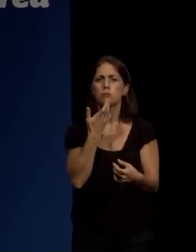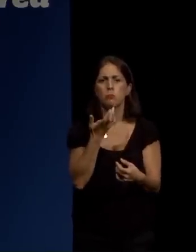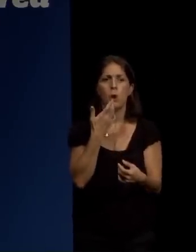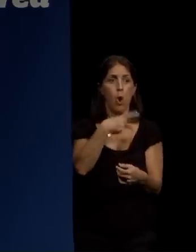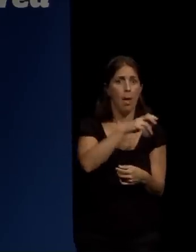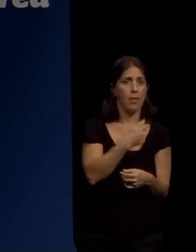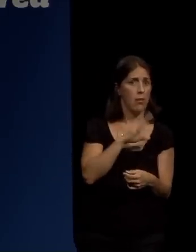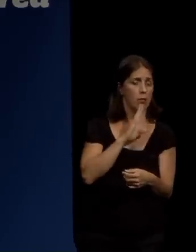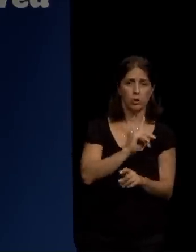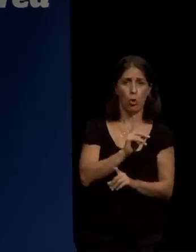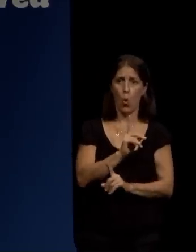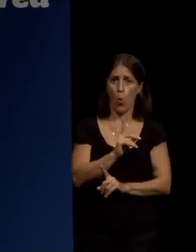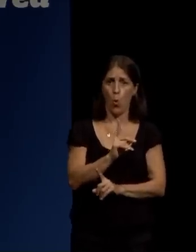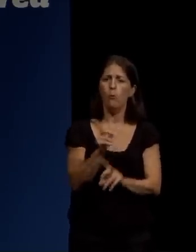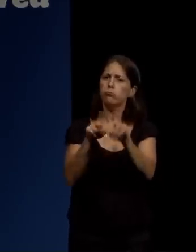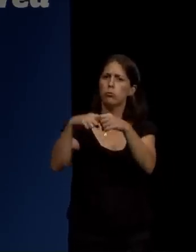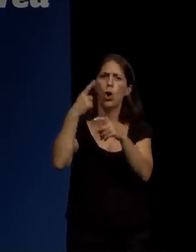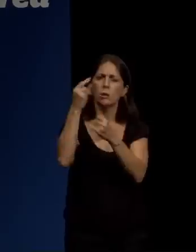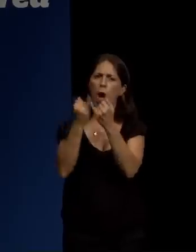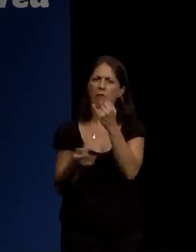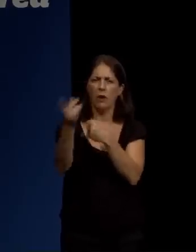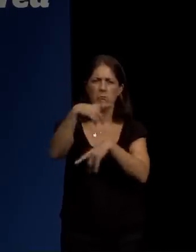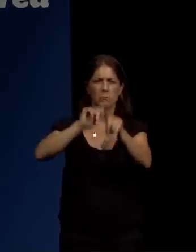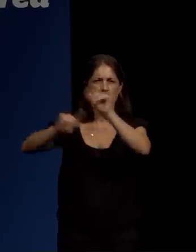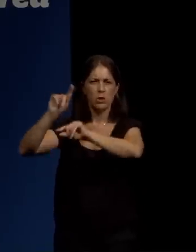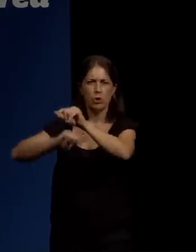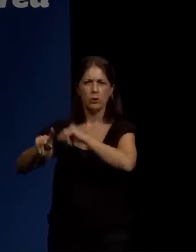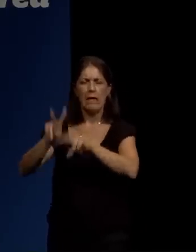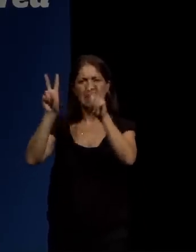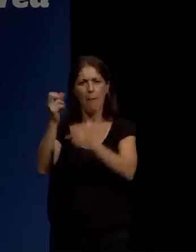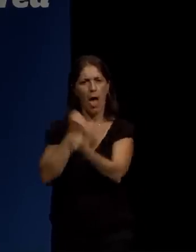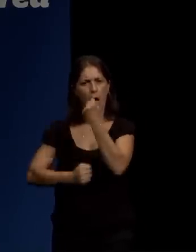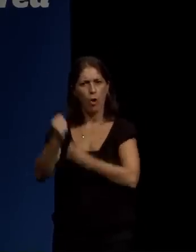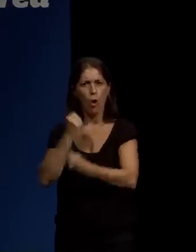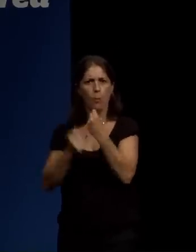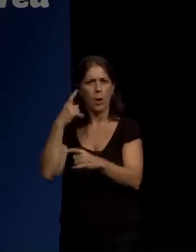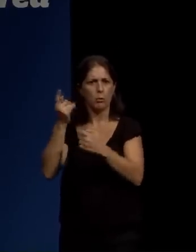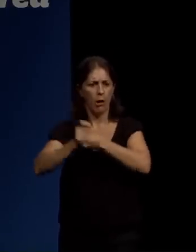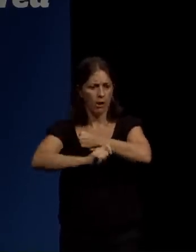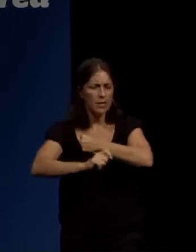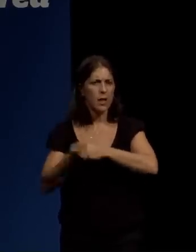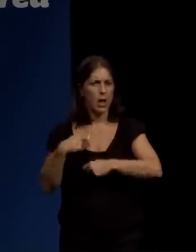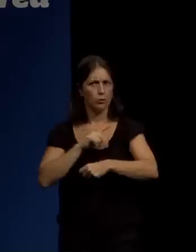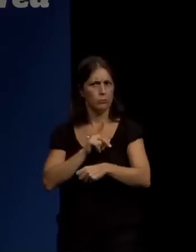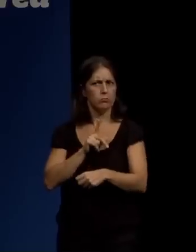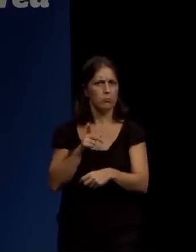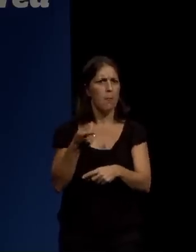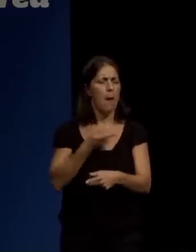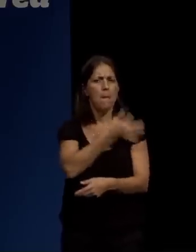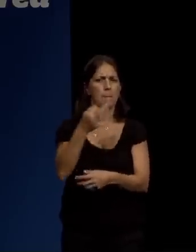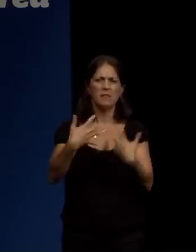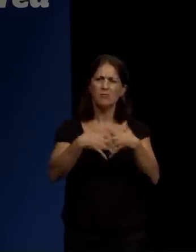de Navantia, para poder intervir nas súas decisións de carácter económico en clave estratégica para o noso país e coordinar perfectamente a